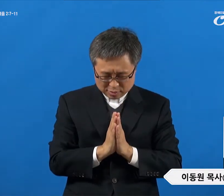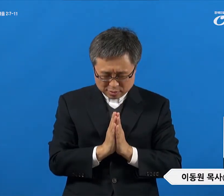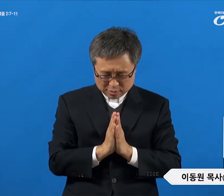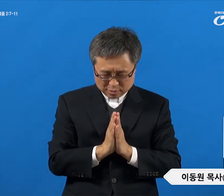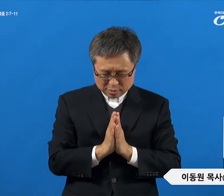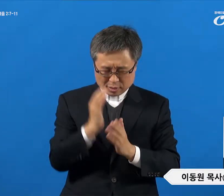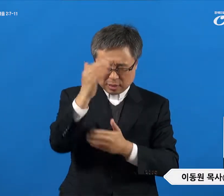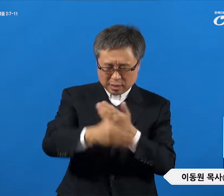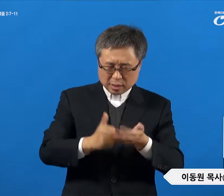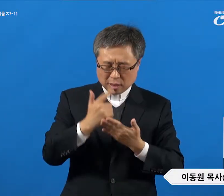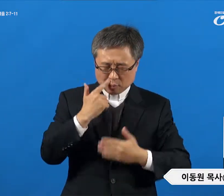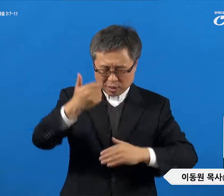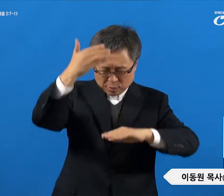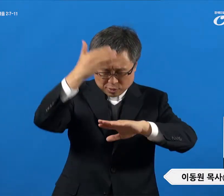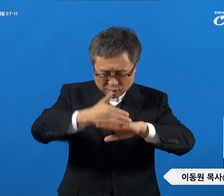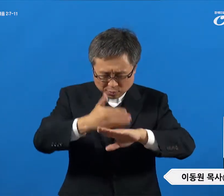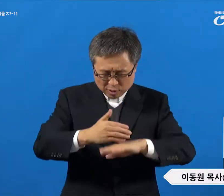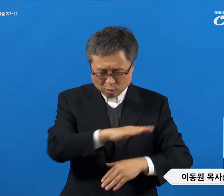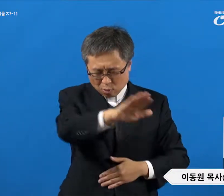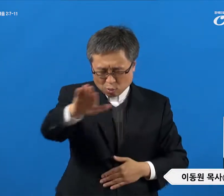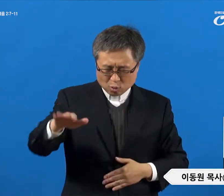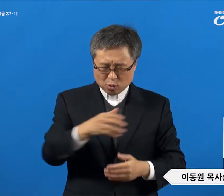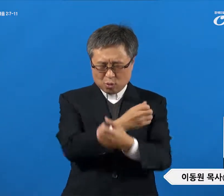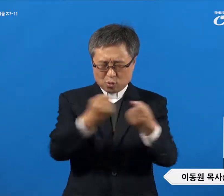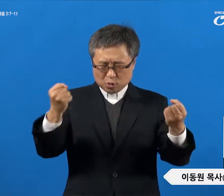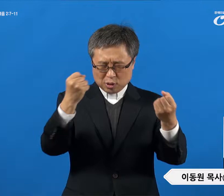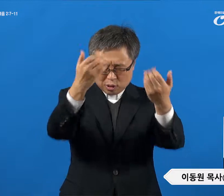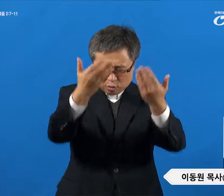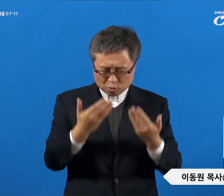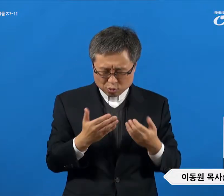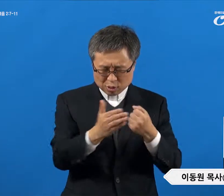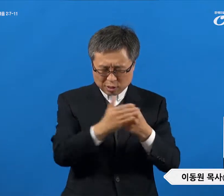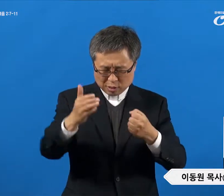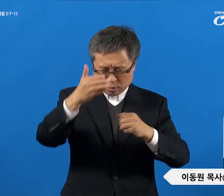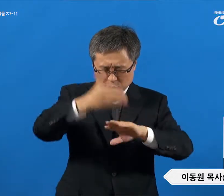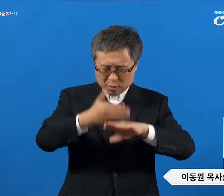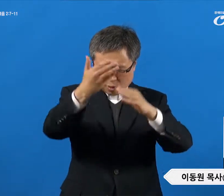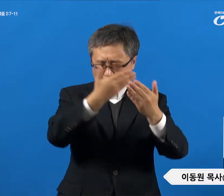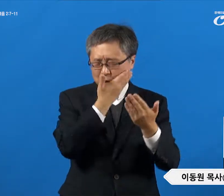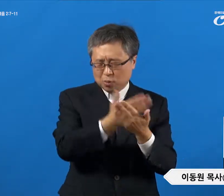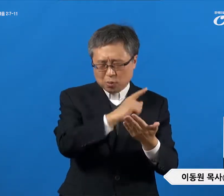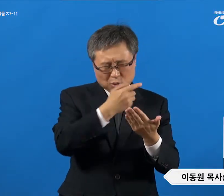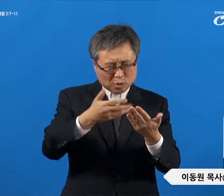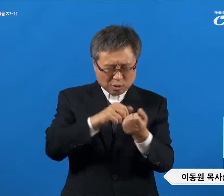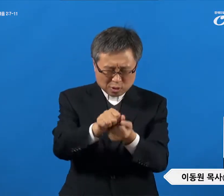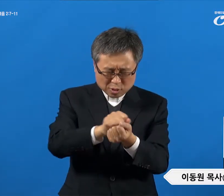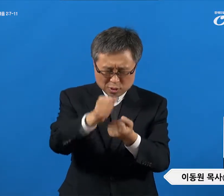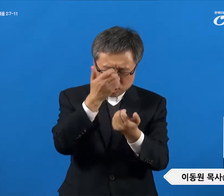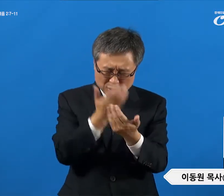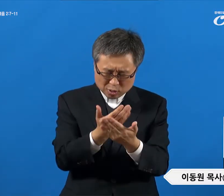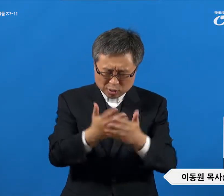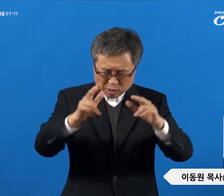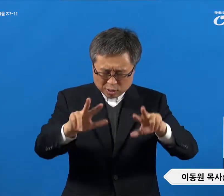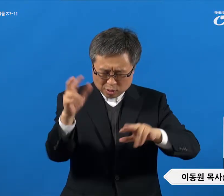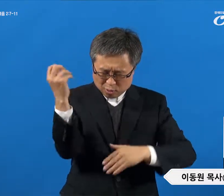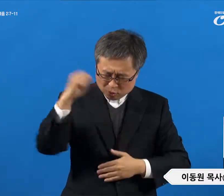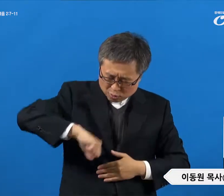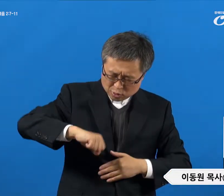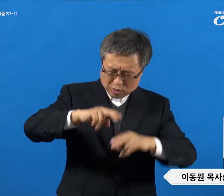하나님 감사합니다. 우리를 용서해 주시니 감사합니다. 보혈로 씻어주시고 이제 불순종의 자리에서 순종의